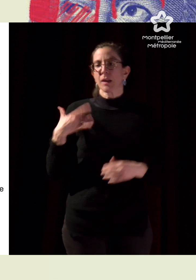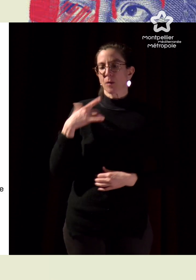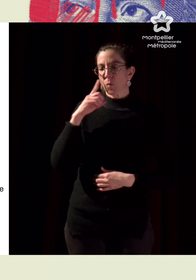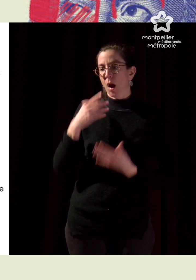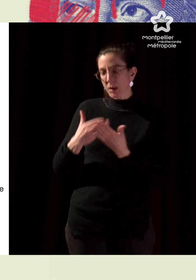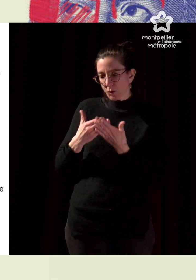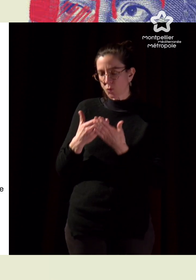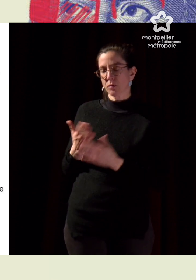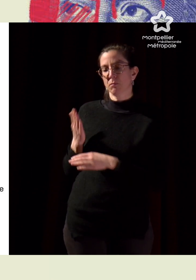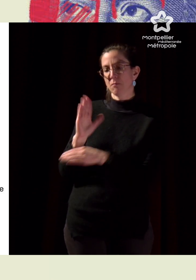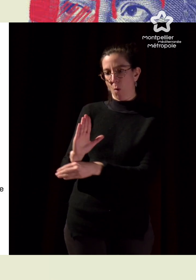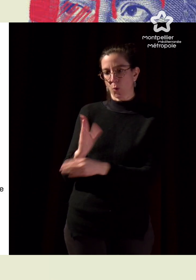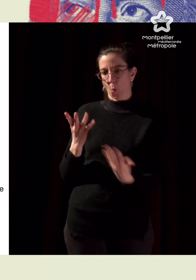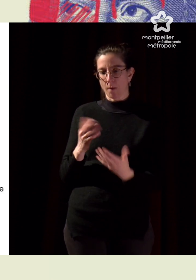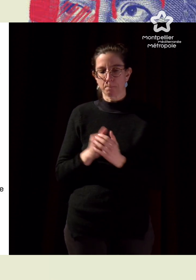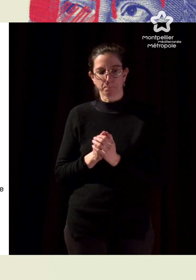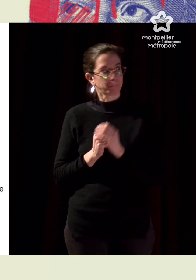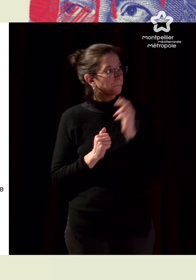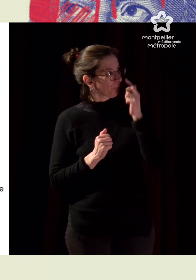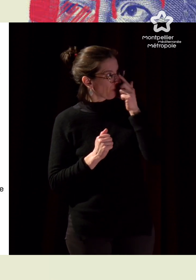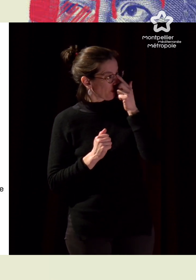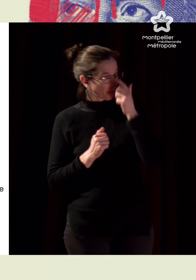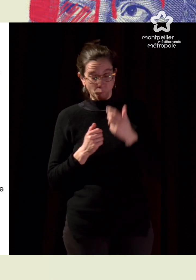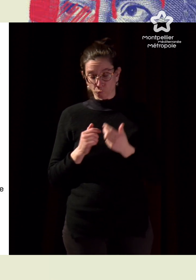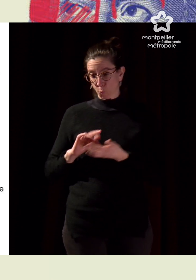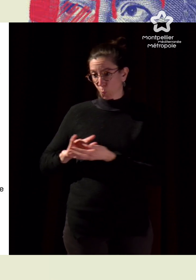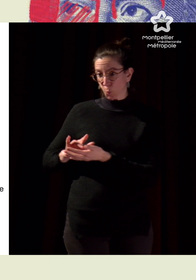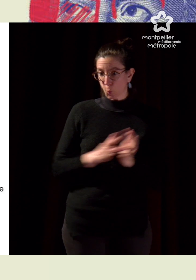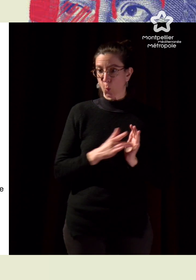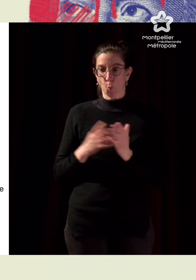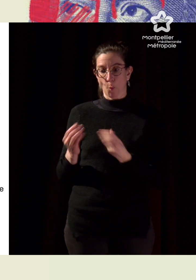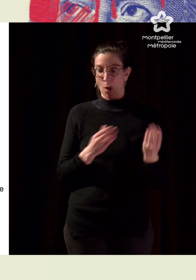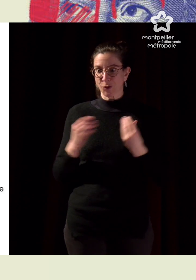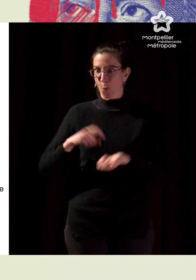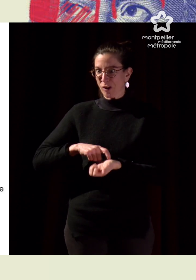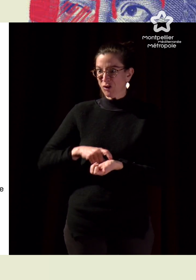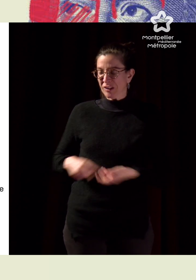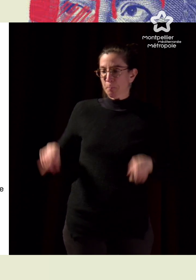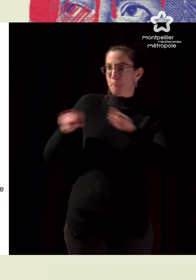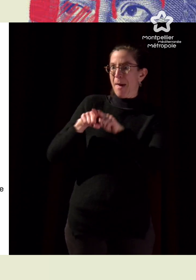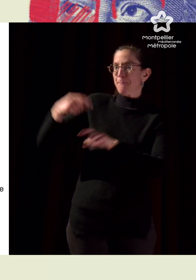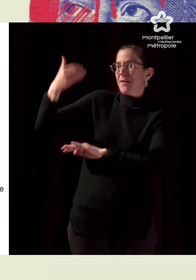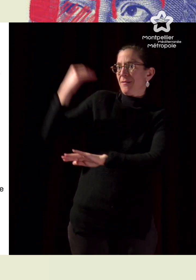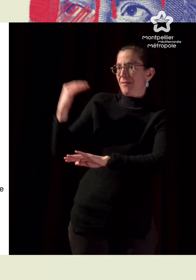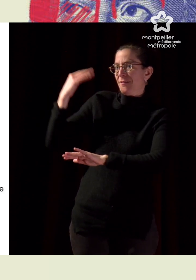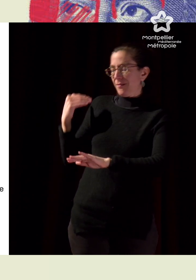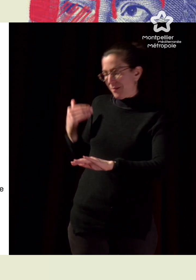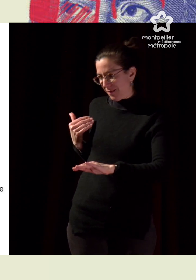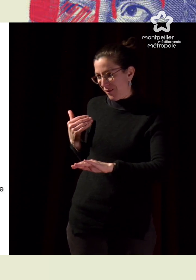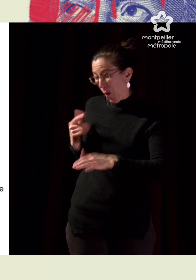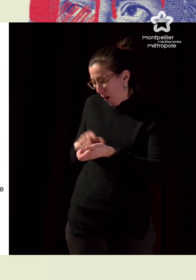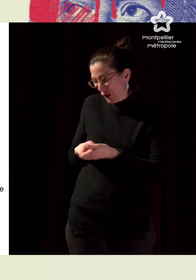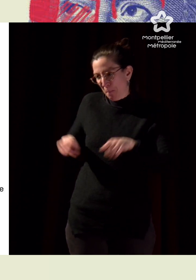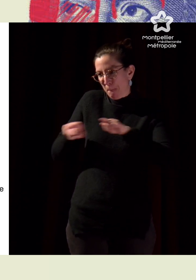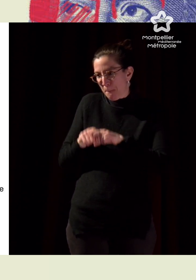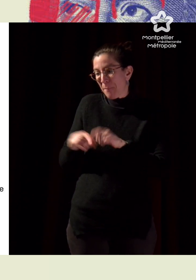de montrer que toutes ces populations dites pygmées ont une origine commune. On a pu dater de quand date cette origine